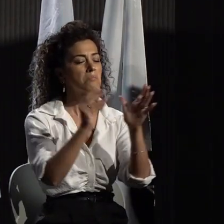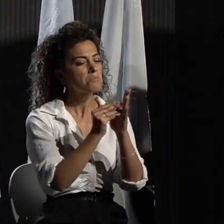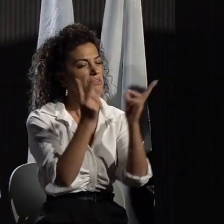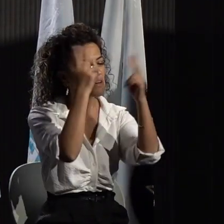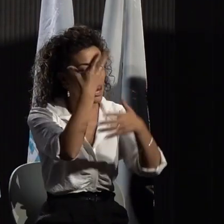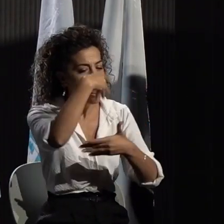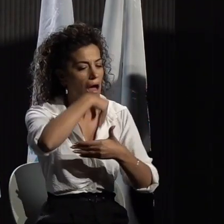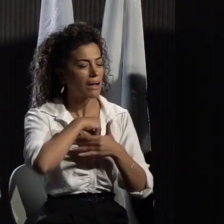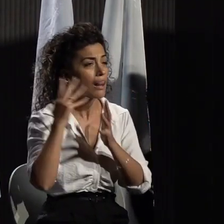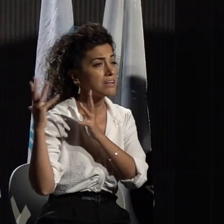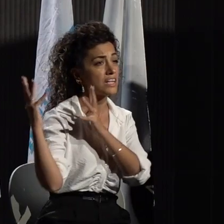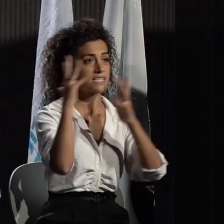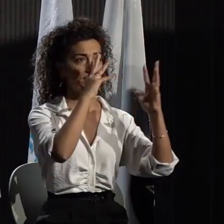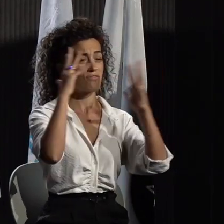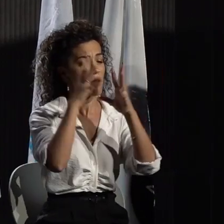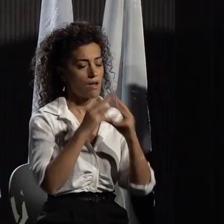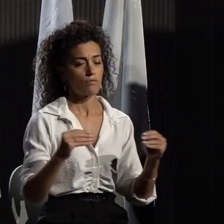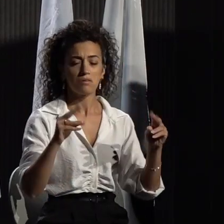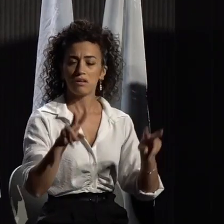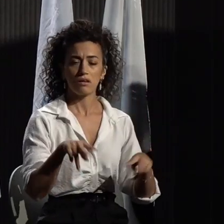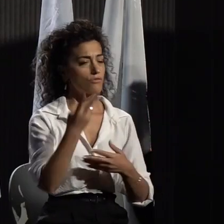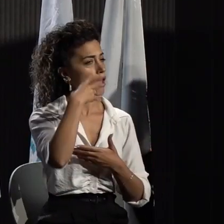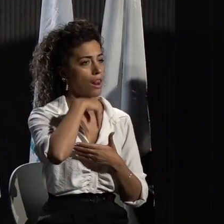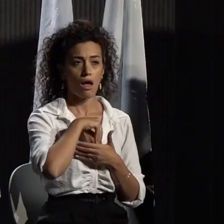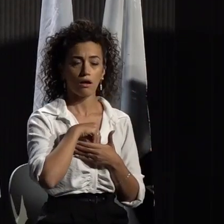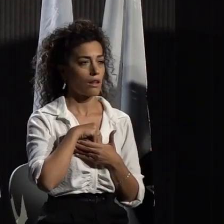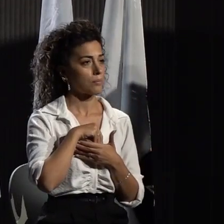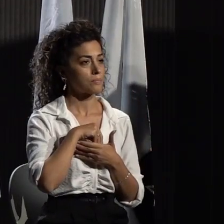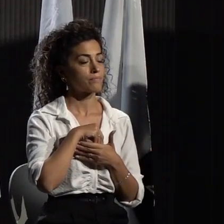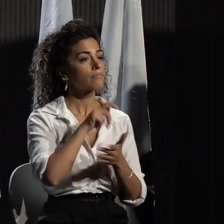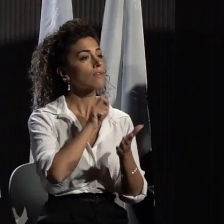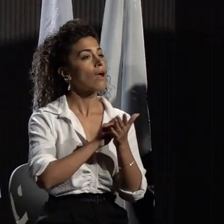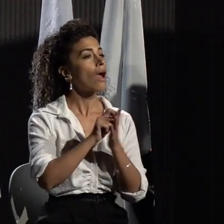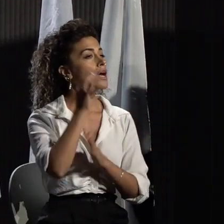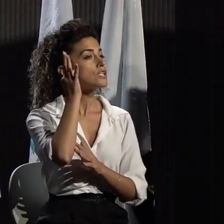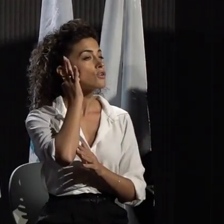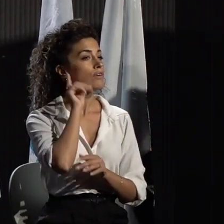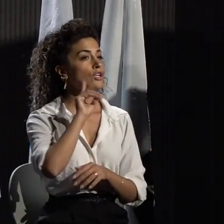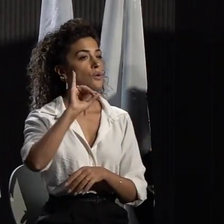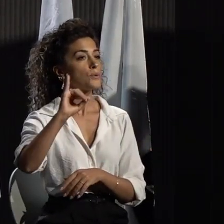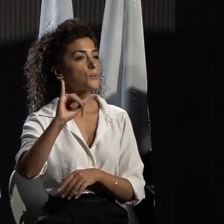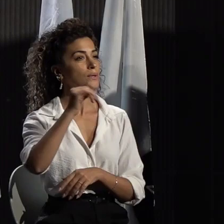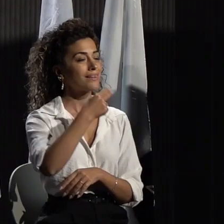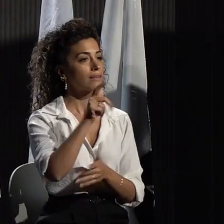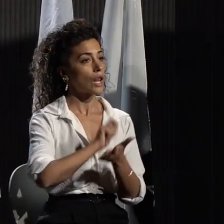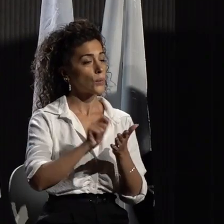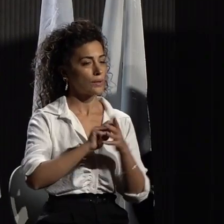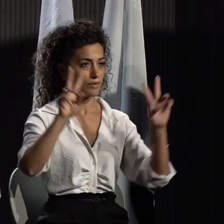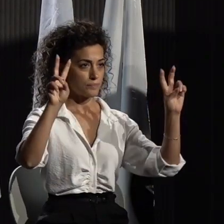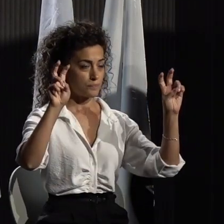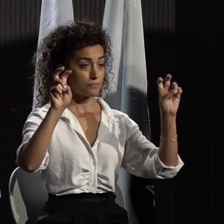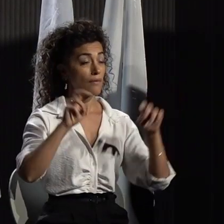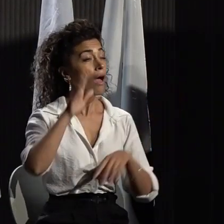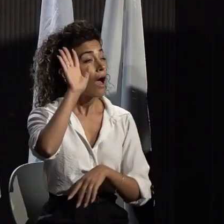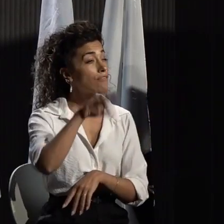שיעור הוואה ואת גודל האובדן וכך כותבת הסופרת יהודית הנדל אם אלף שנים